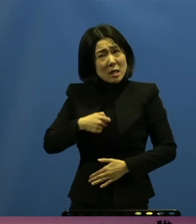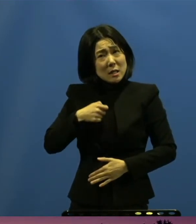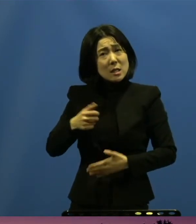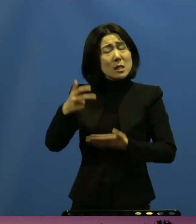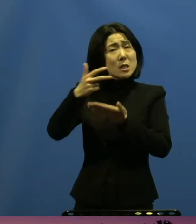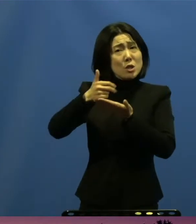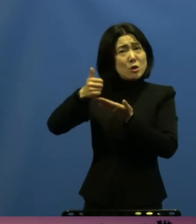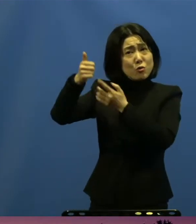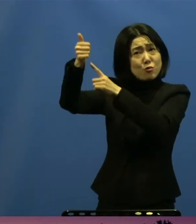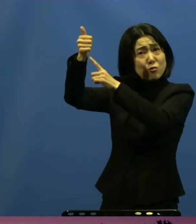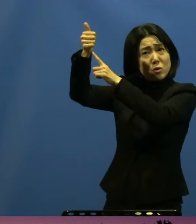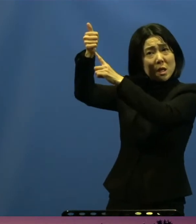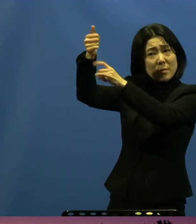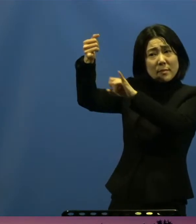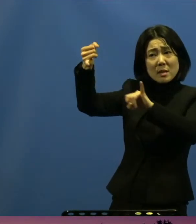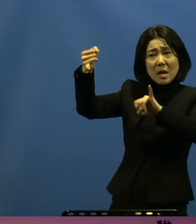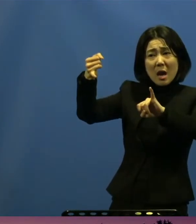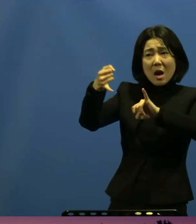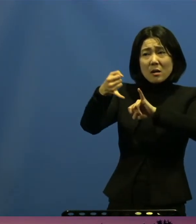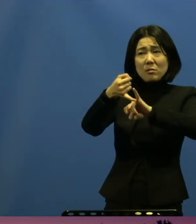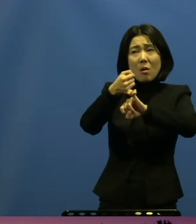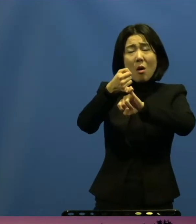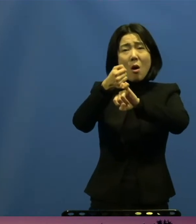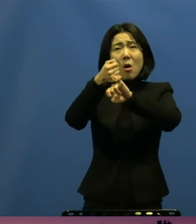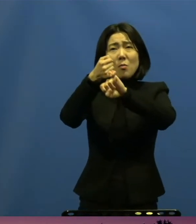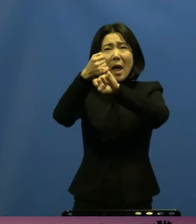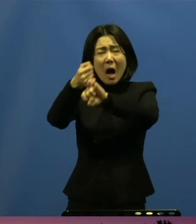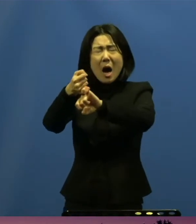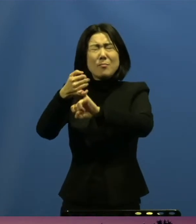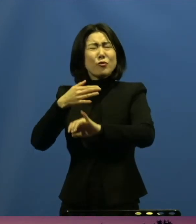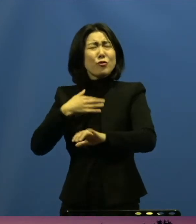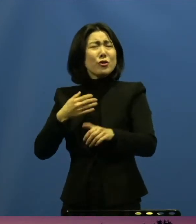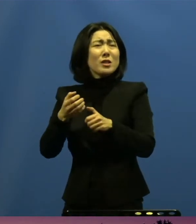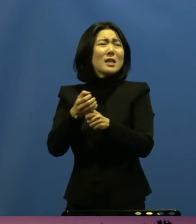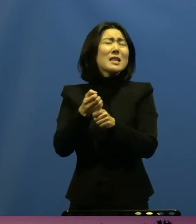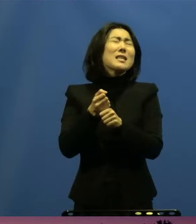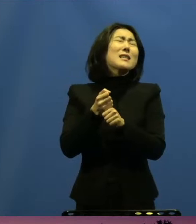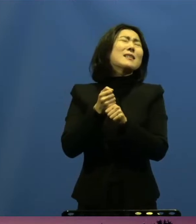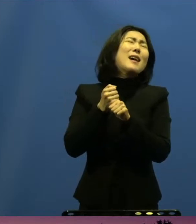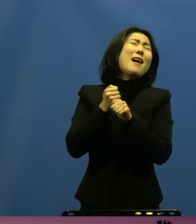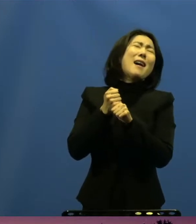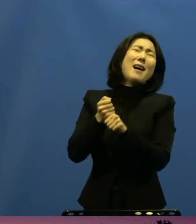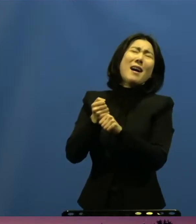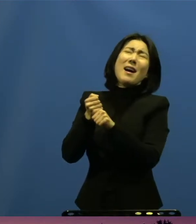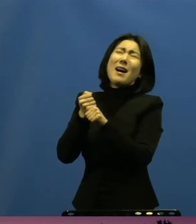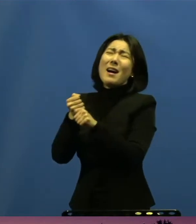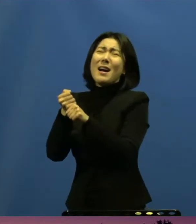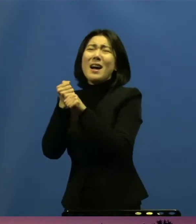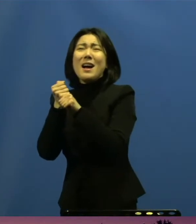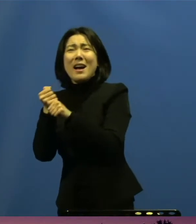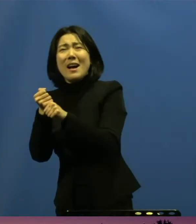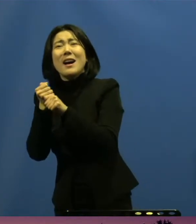신실하신 주님 약속 나 붙들리라.